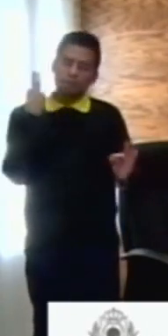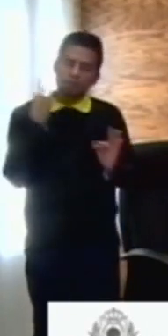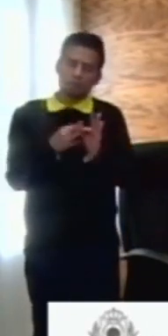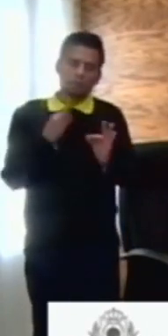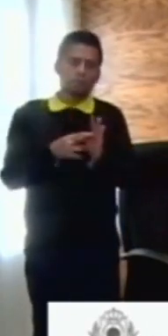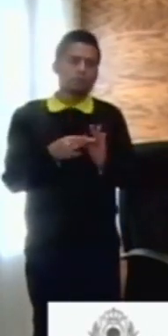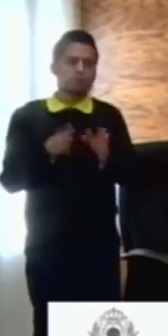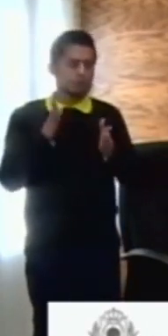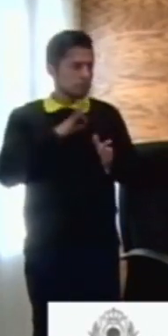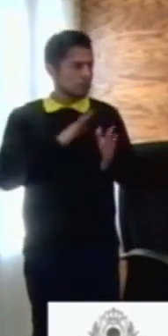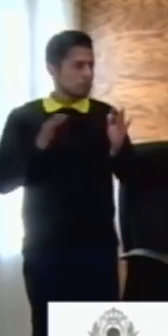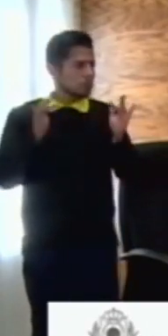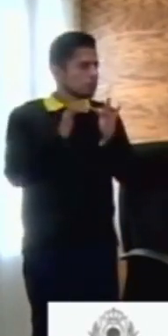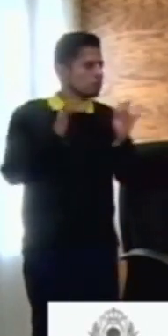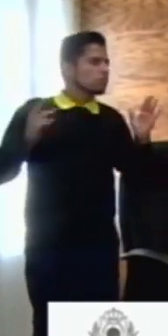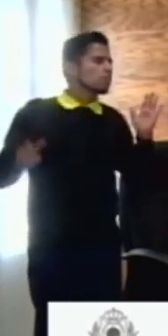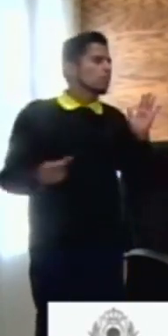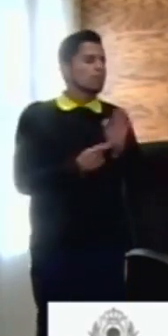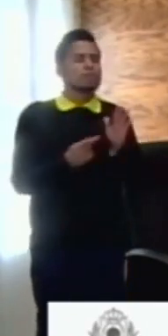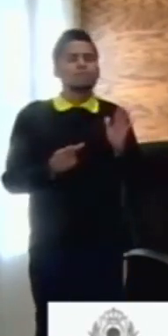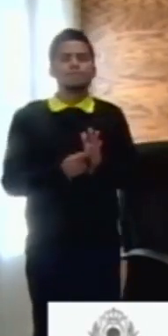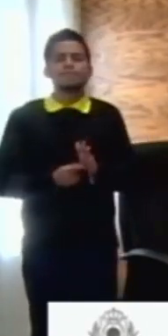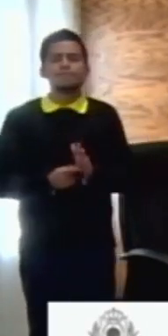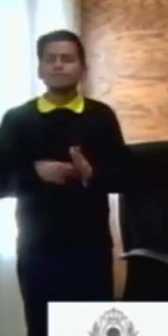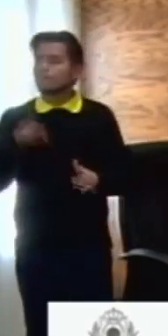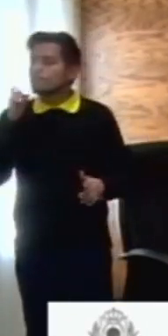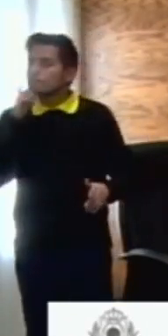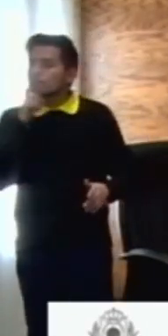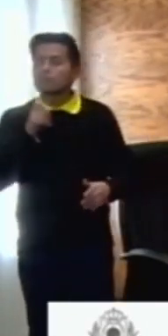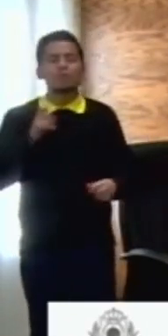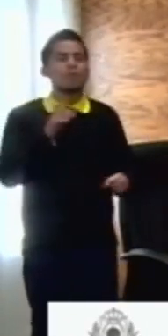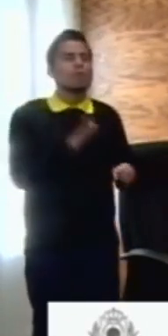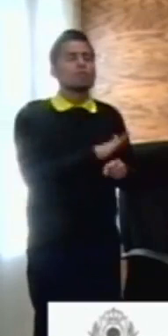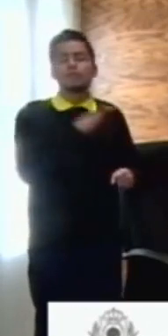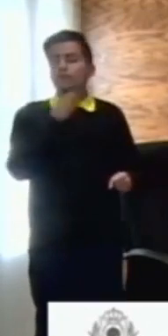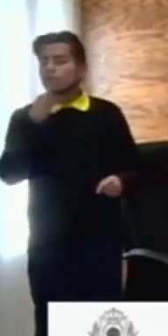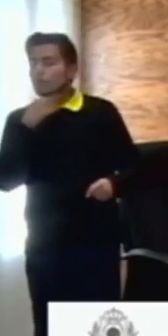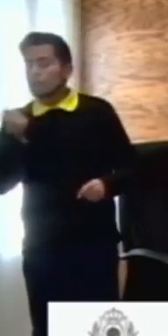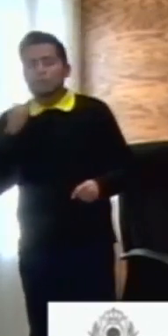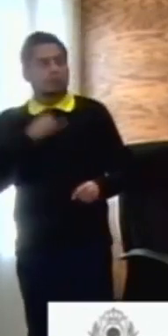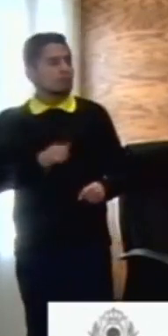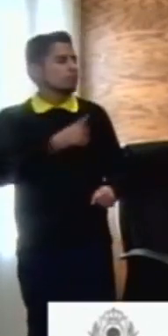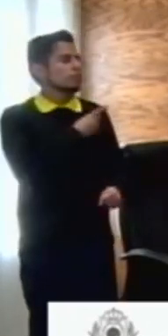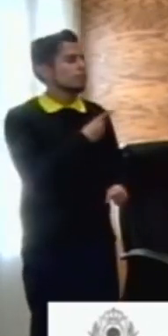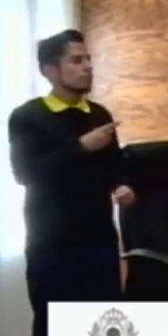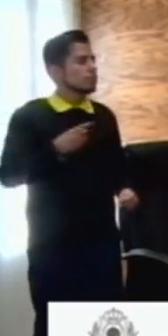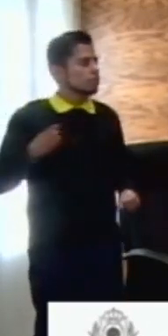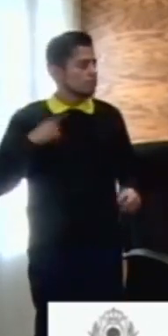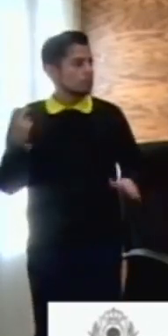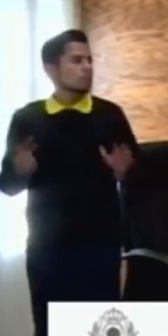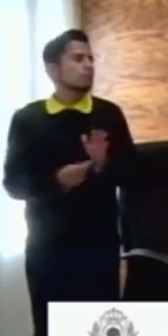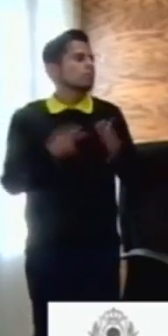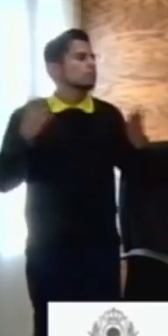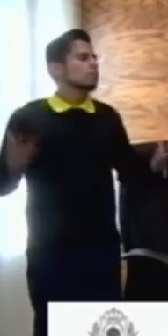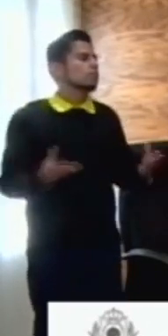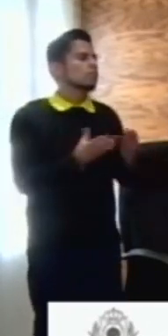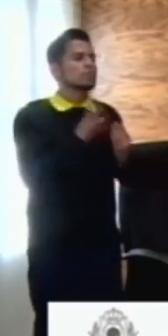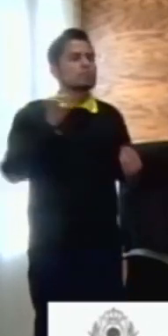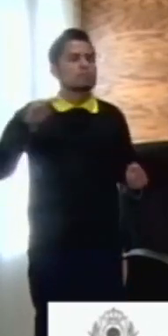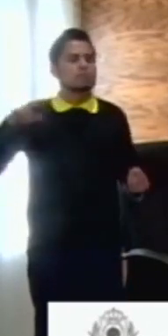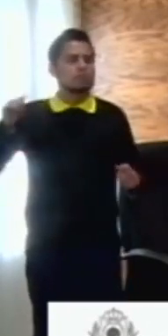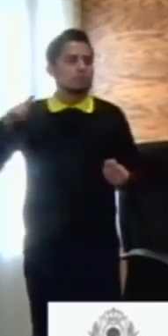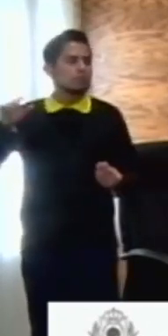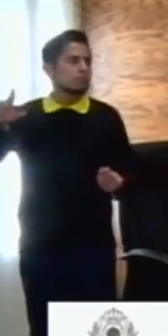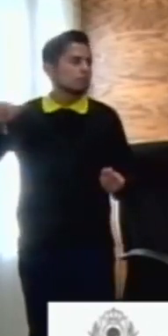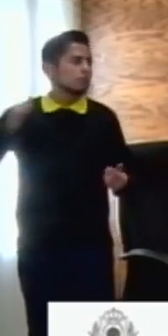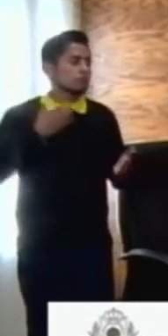puedan reconectar los litros de agua por segundo que así lo lo combino la con agua con el municipio